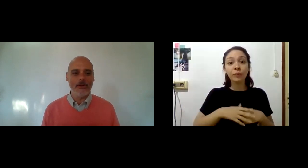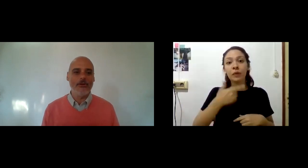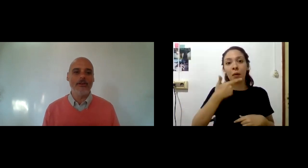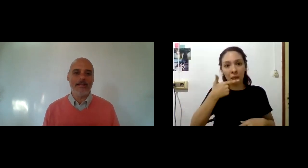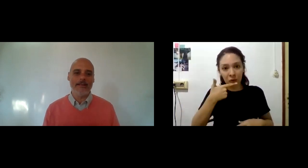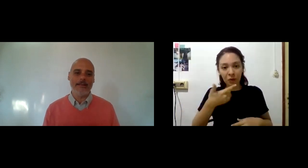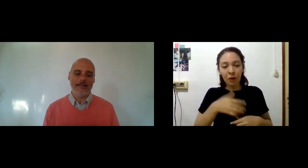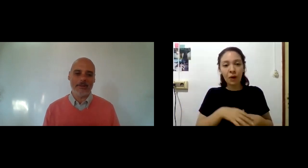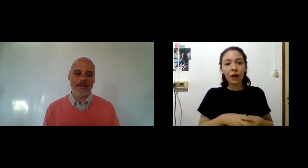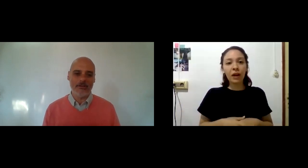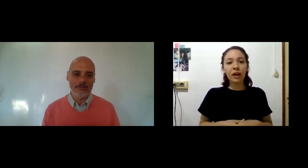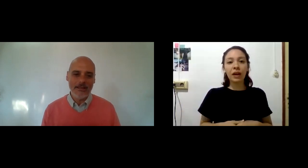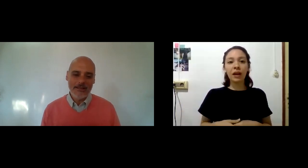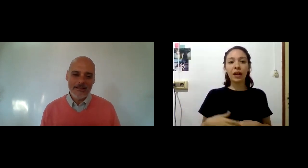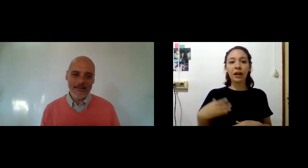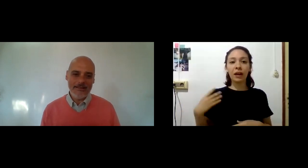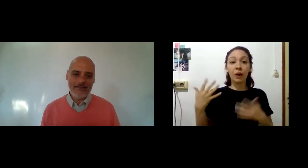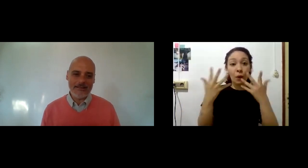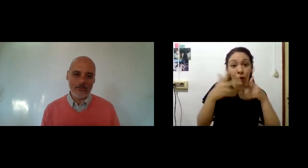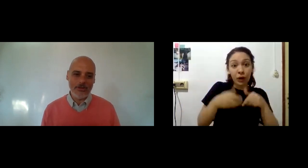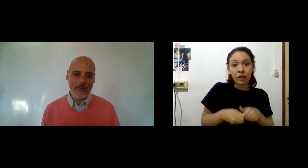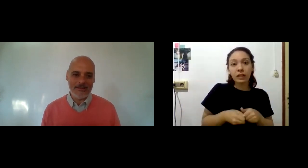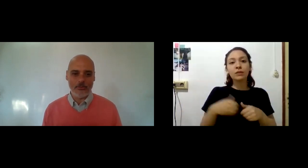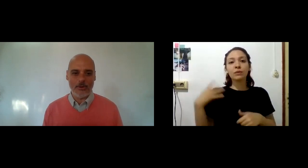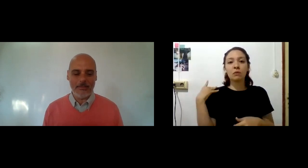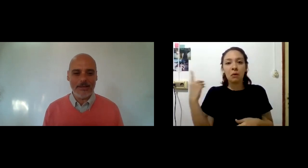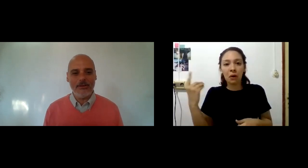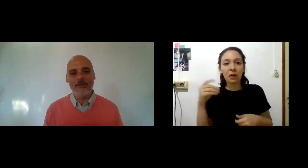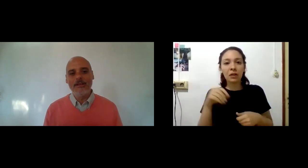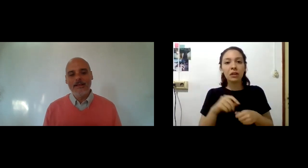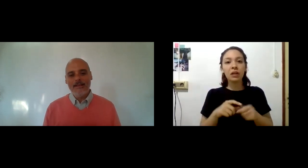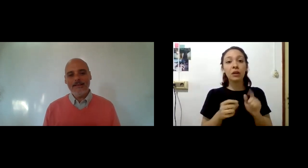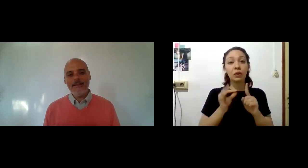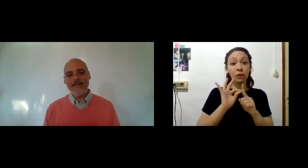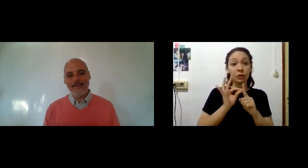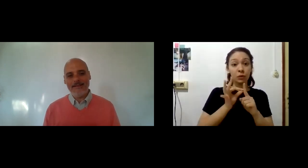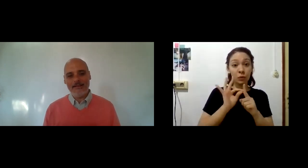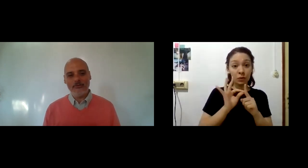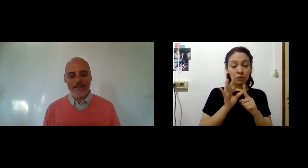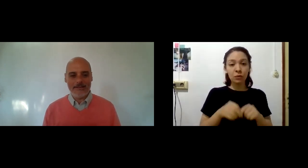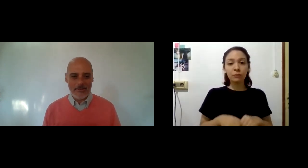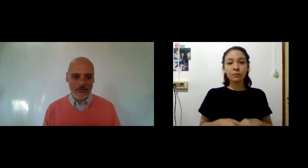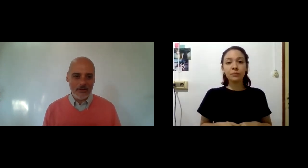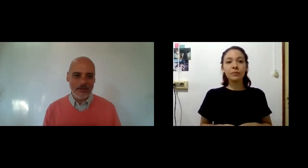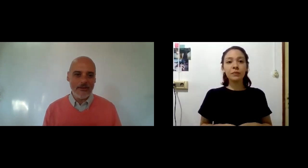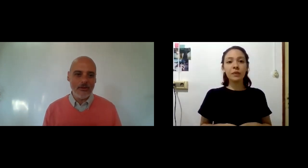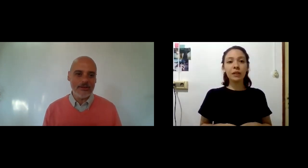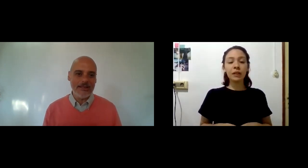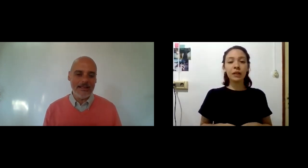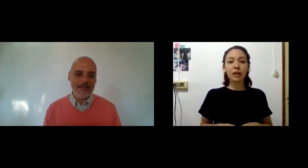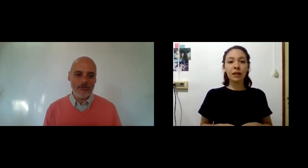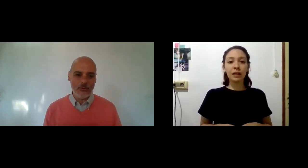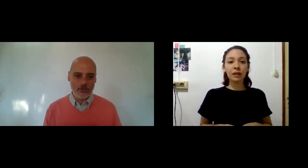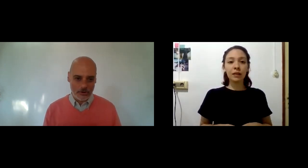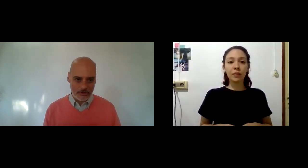de tecnólogo en interpretación y traducción lengua de señas uruguaya-español. Y a su vez también soy el coordinador